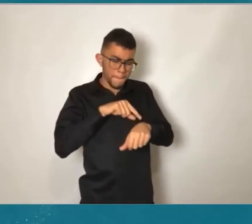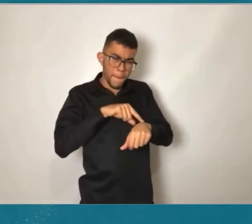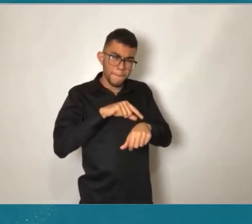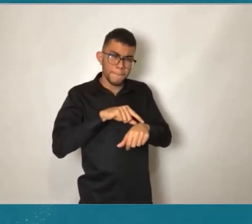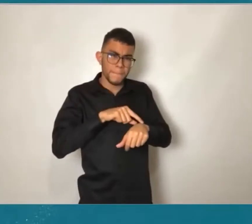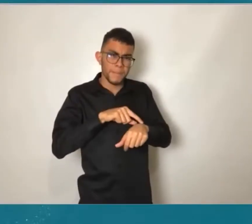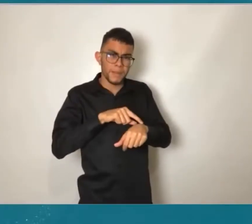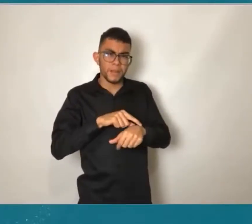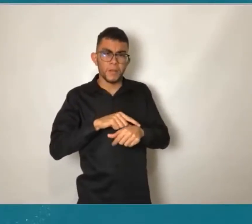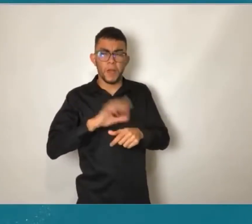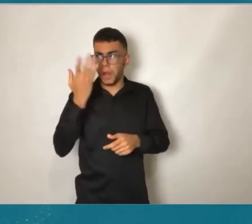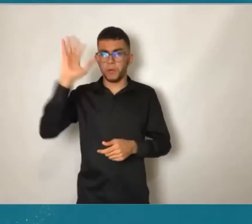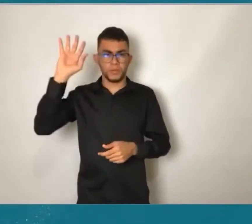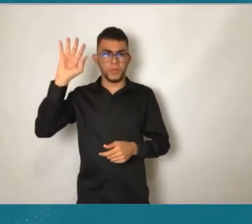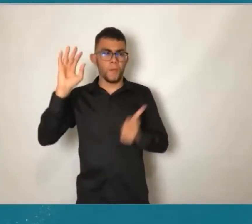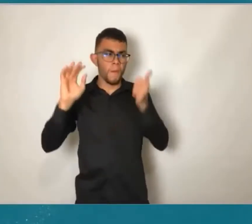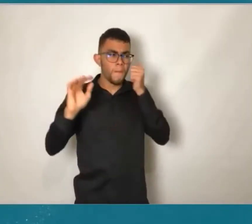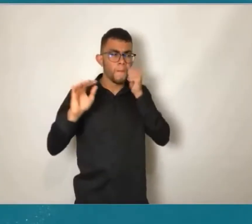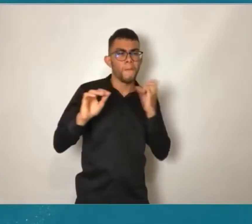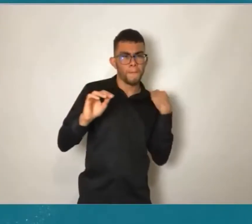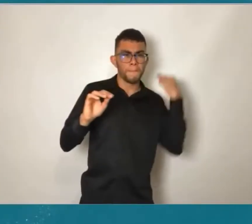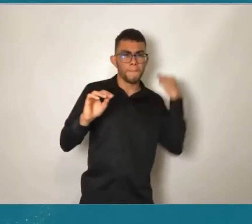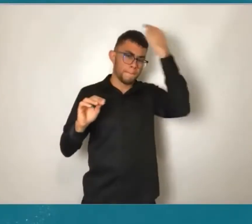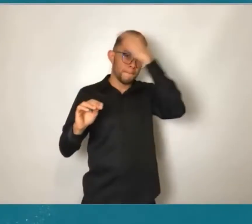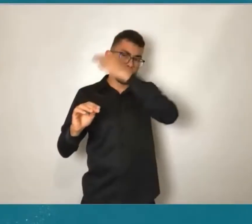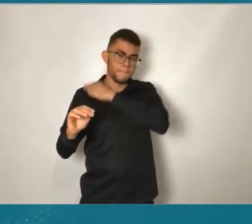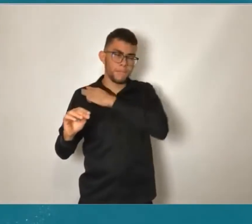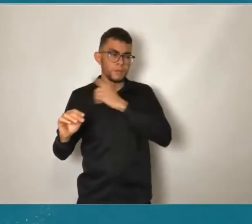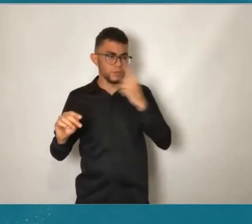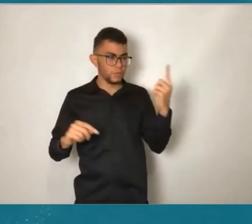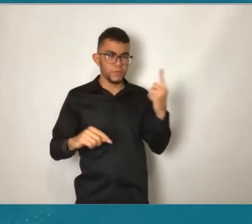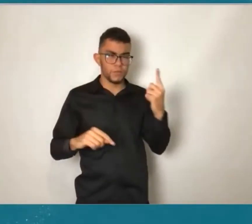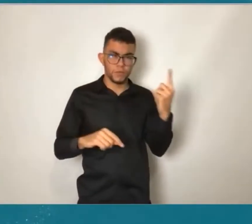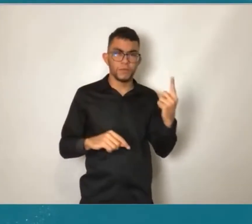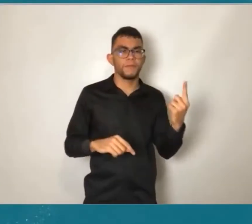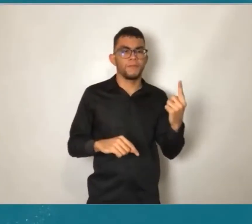nascer dela é o próprio Filho de Deus.